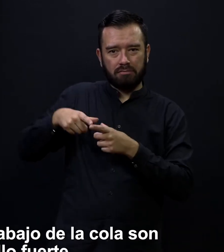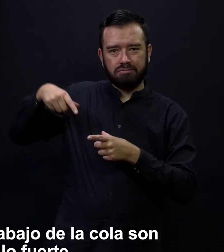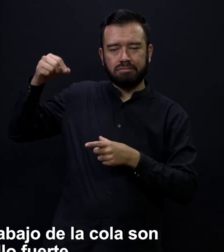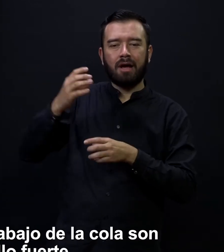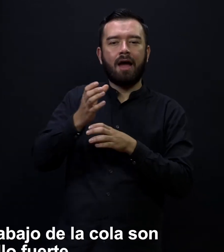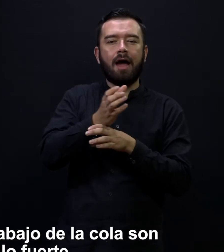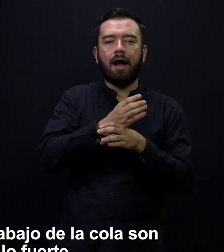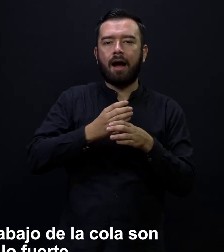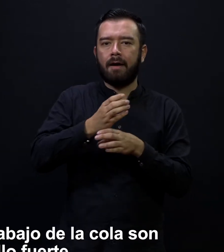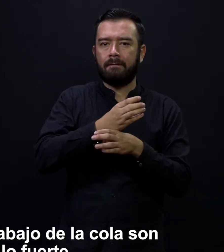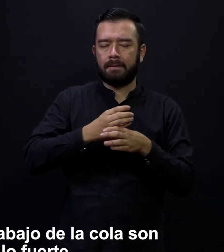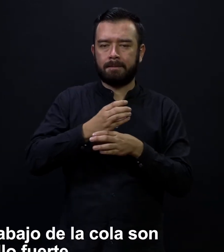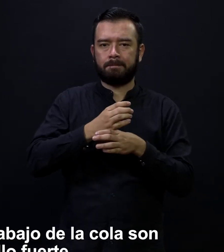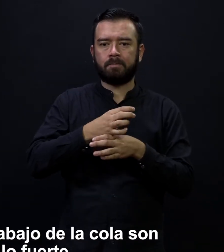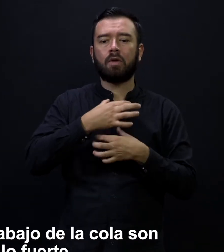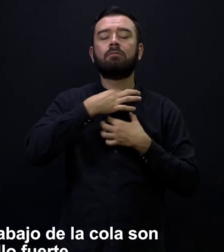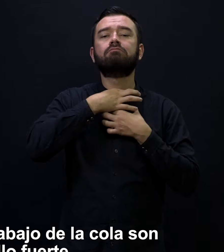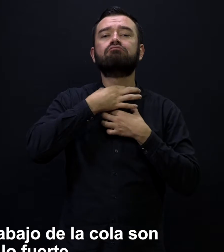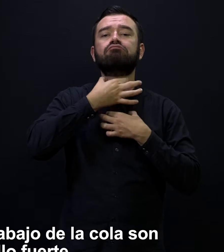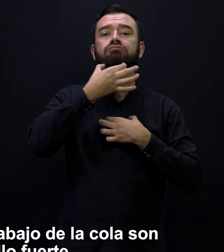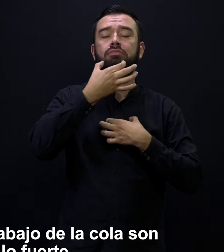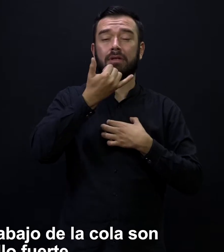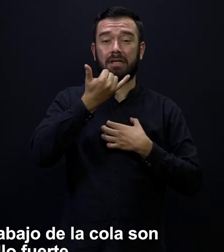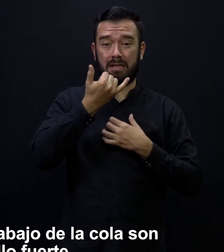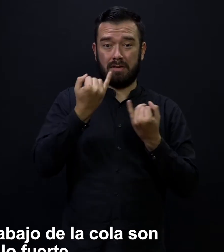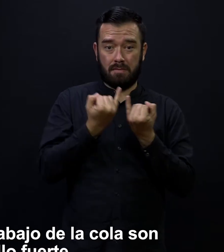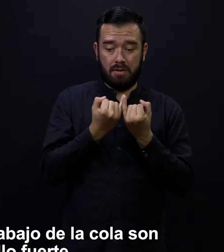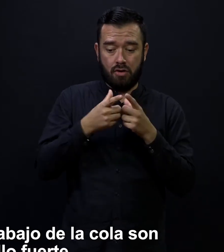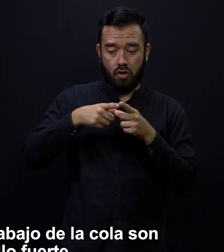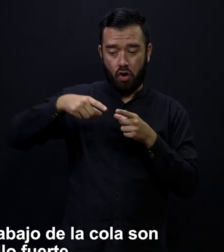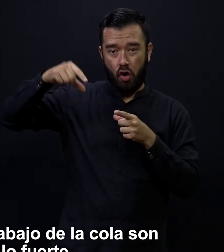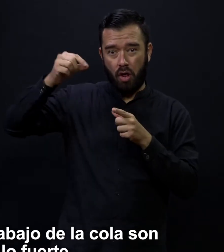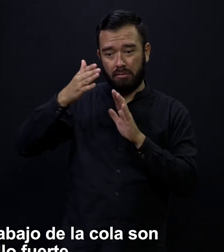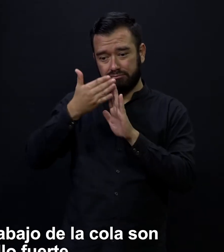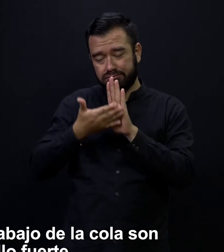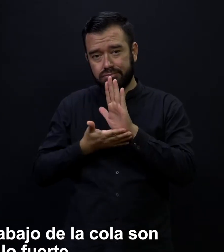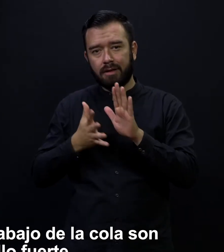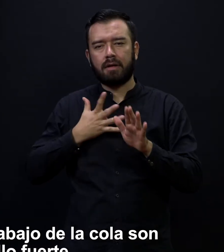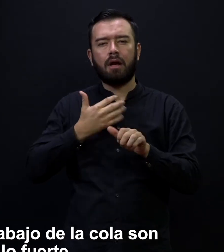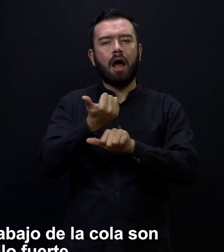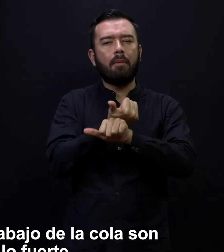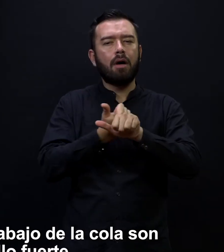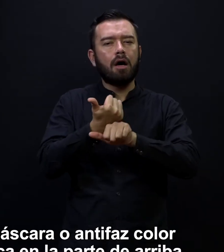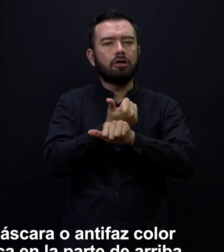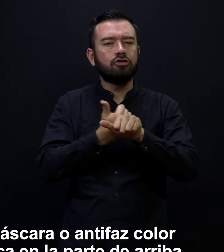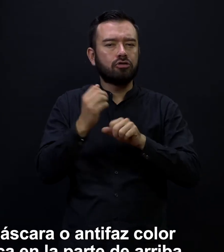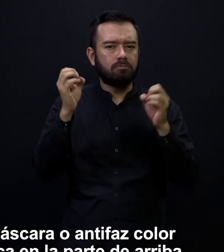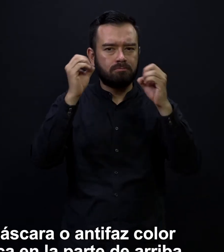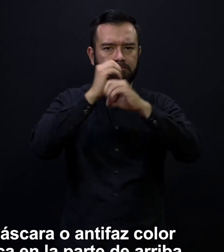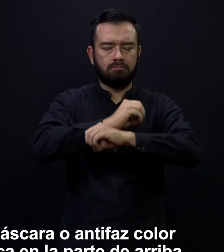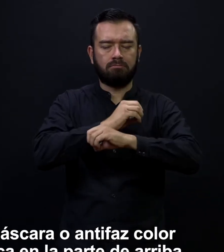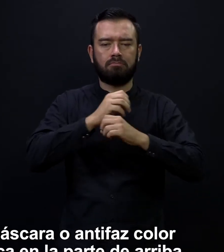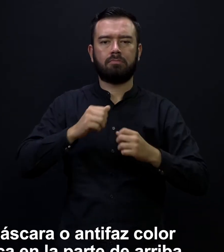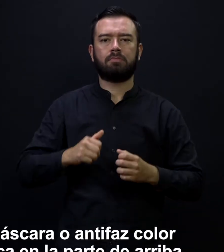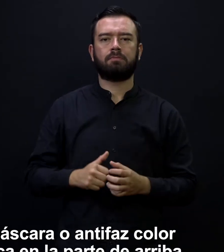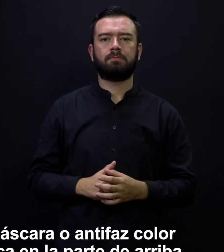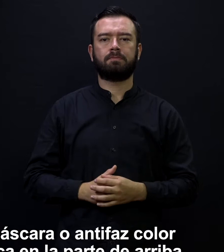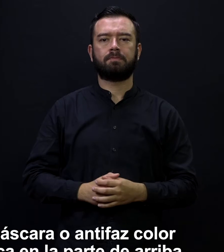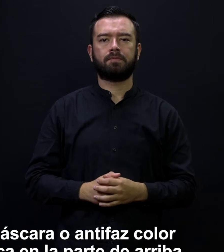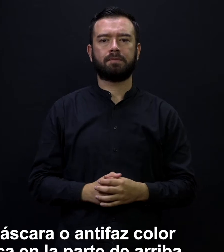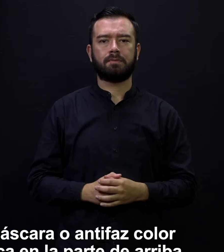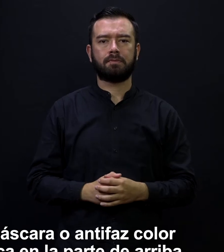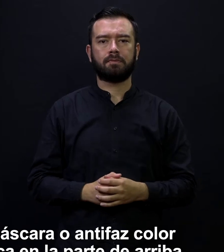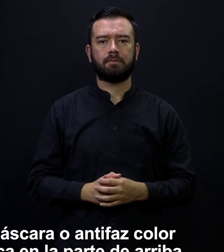café. La garganta y parte de abajo de la cola son color amarillo fuerte. Tiene una especie